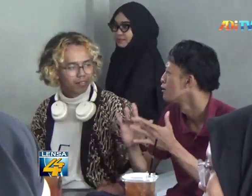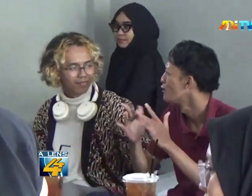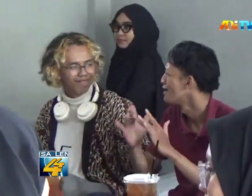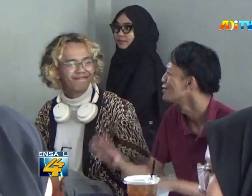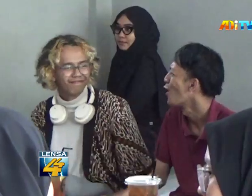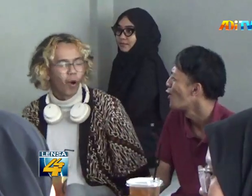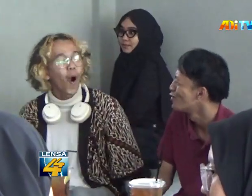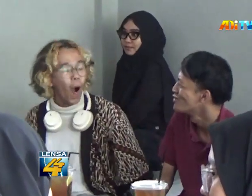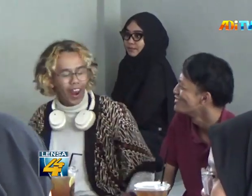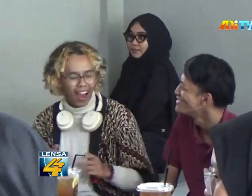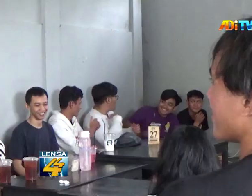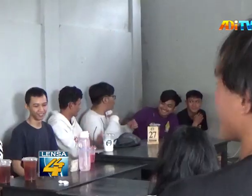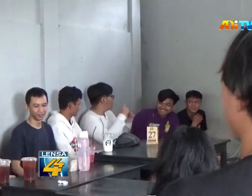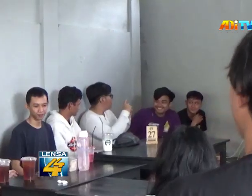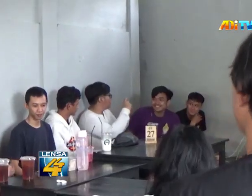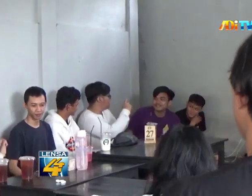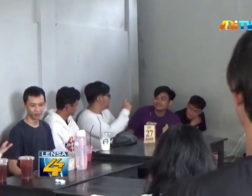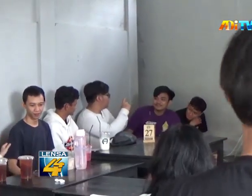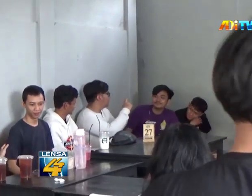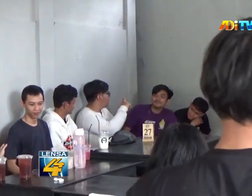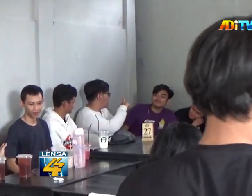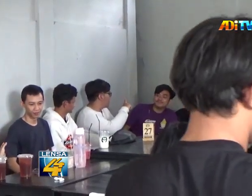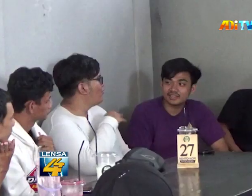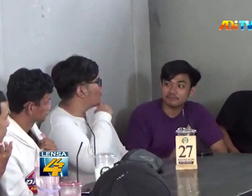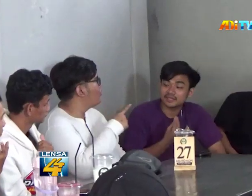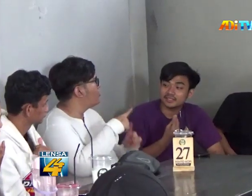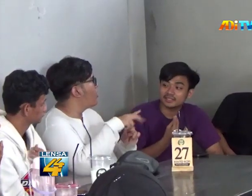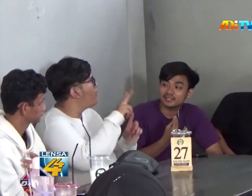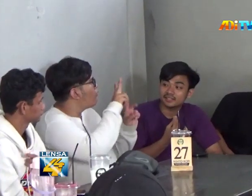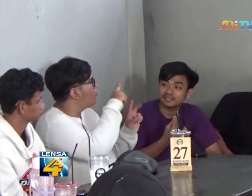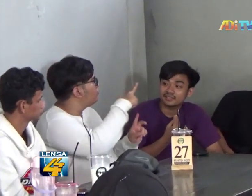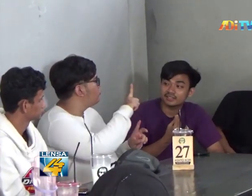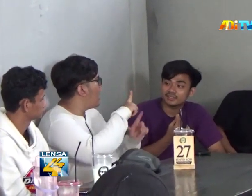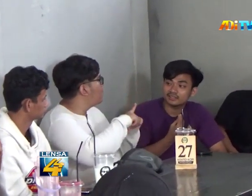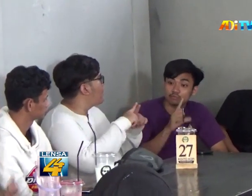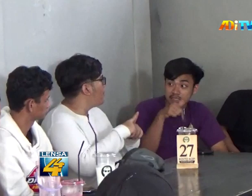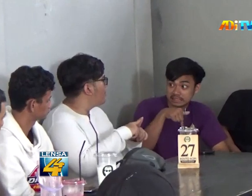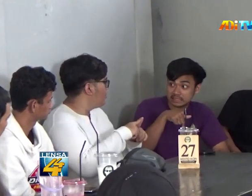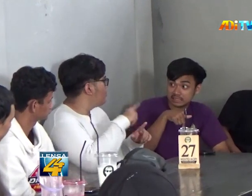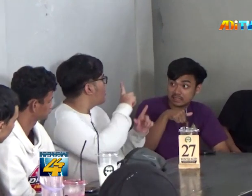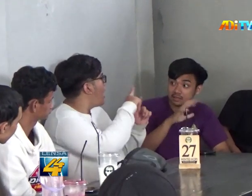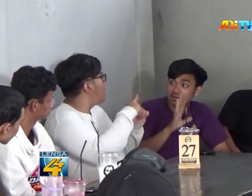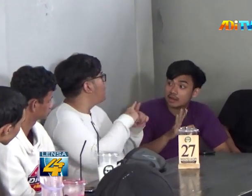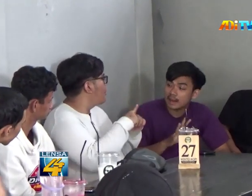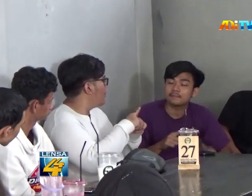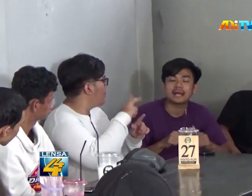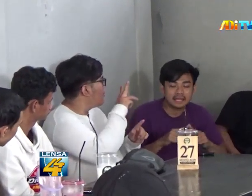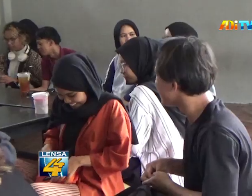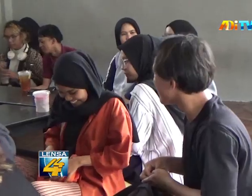tersebut Selain sebagai ajang silaturahmi namun juga praktik langsung dan wadah bertukal ilmu antara teman tuli